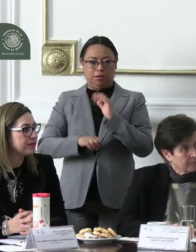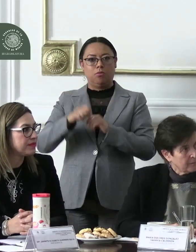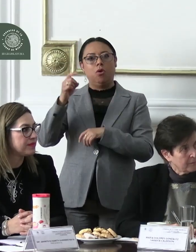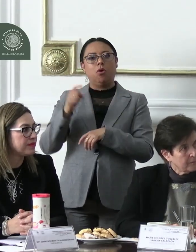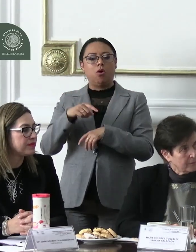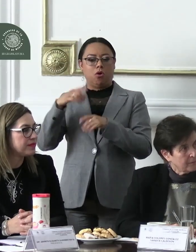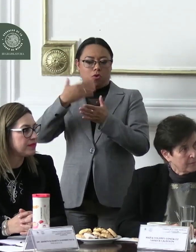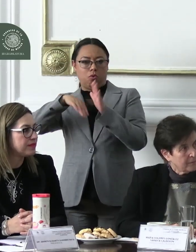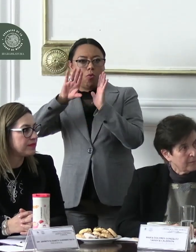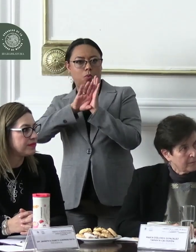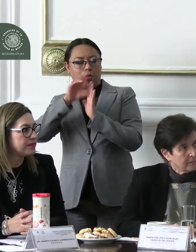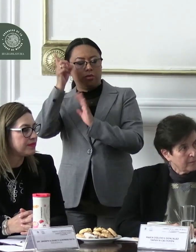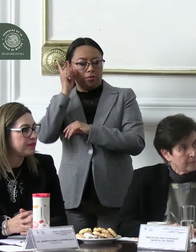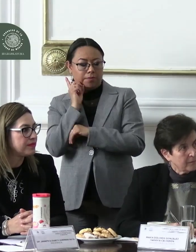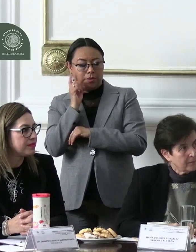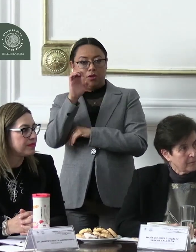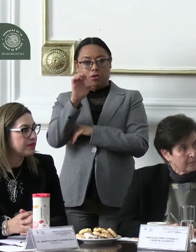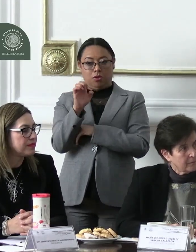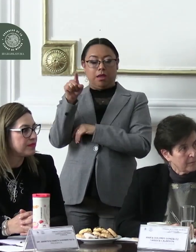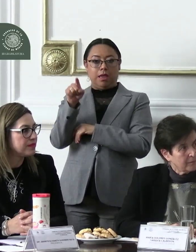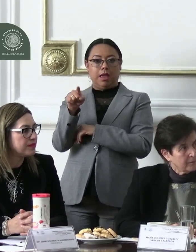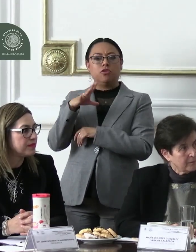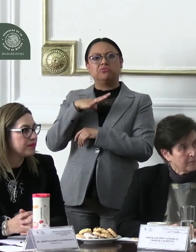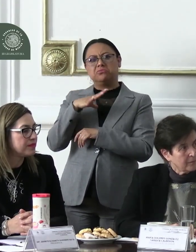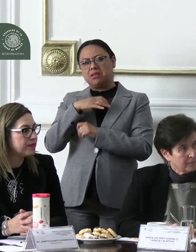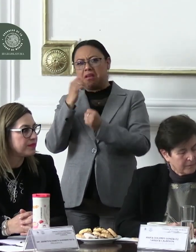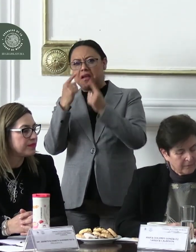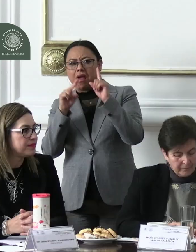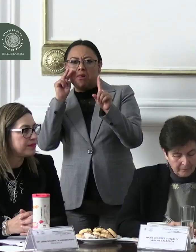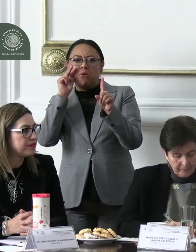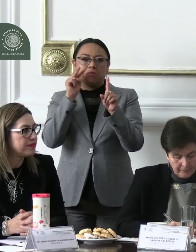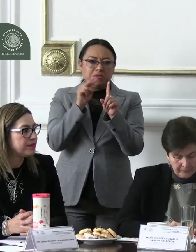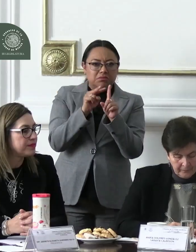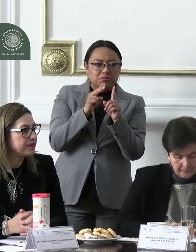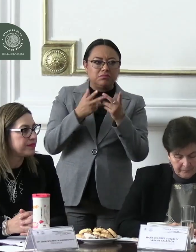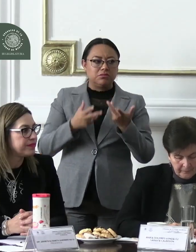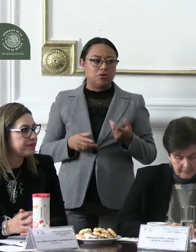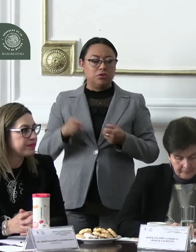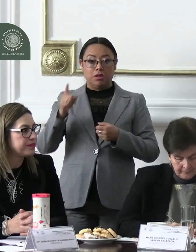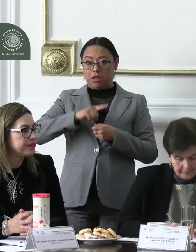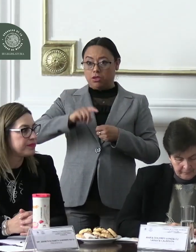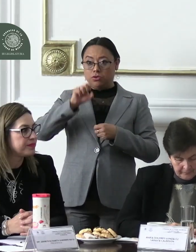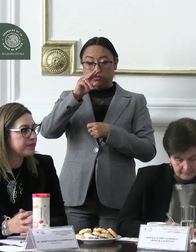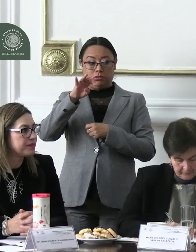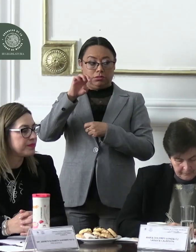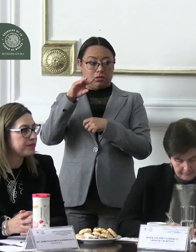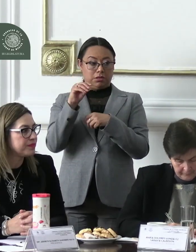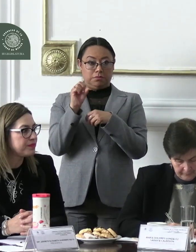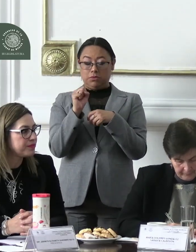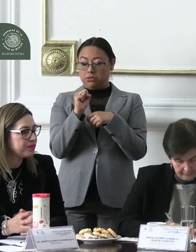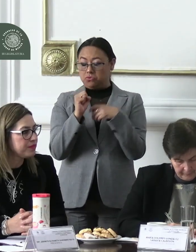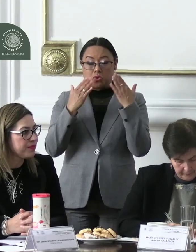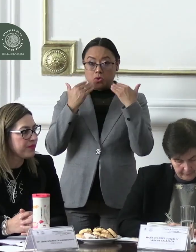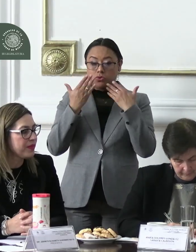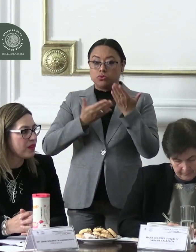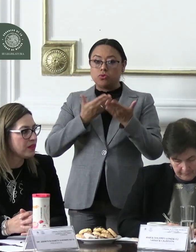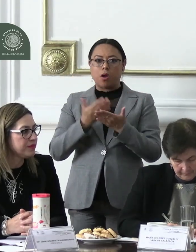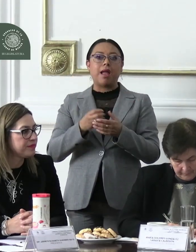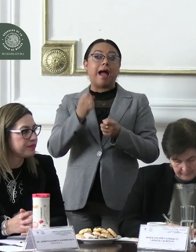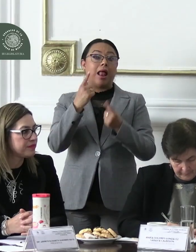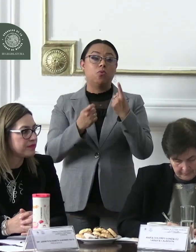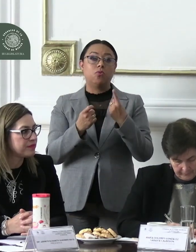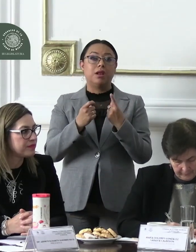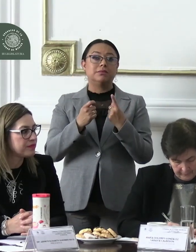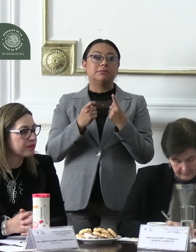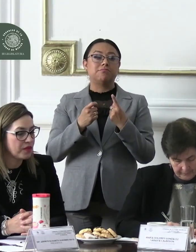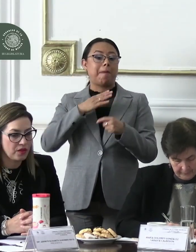están las chicas que todavía tienen alguna adicción, no tienen como todos los servicios, en algunas no cuentan con WC. ¿Qué se va